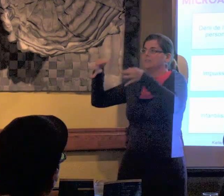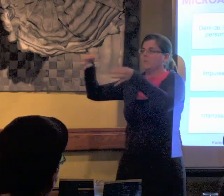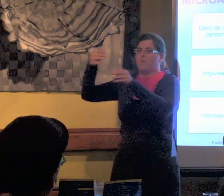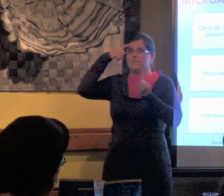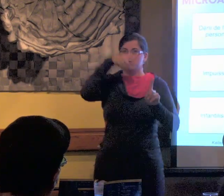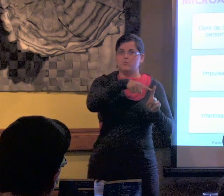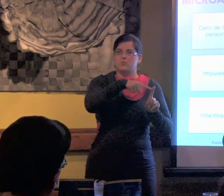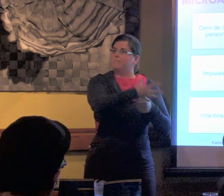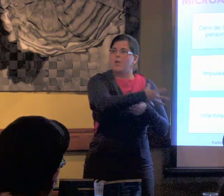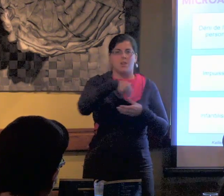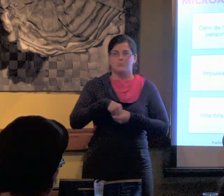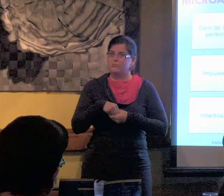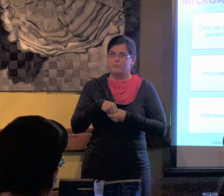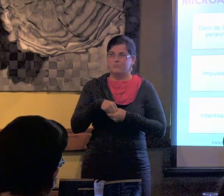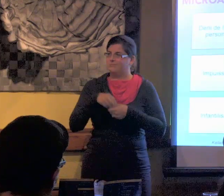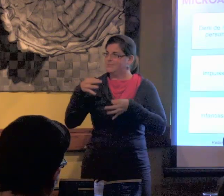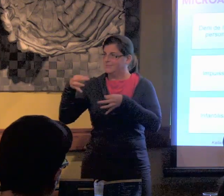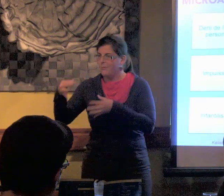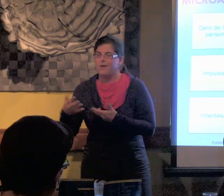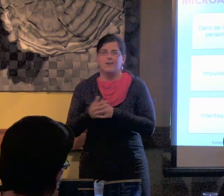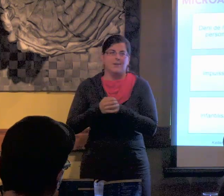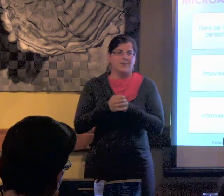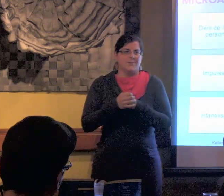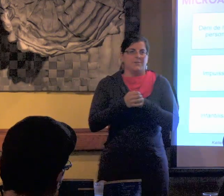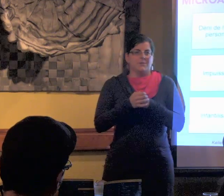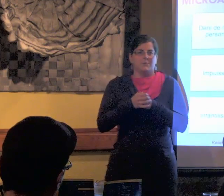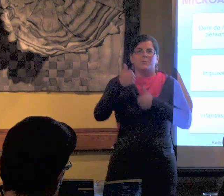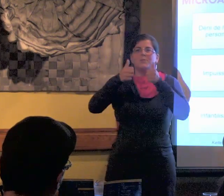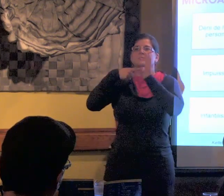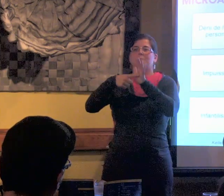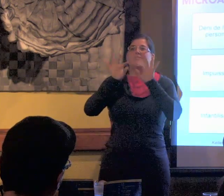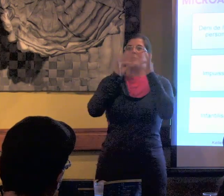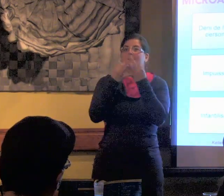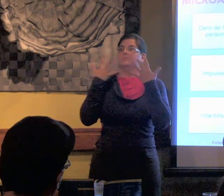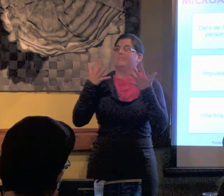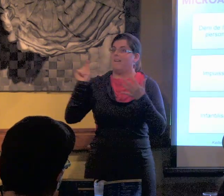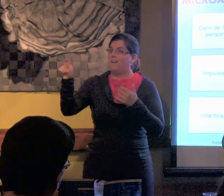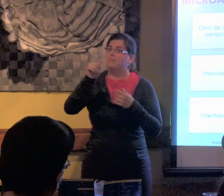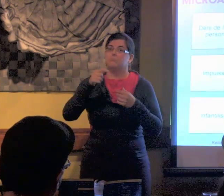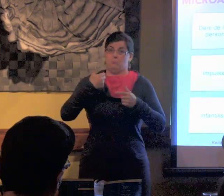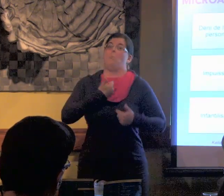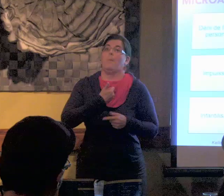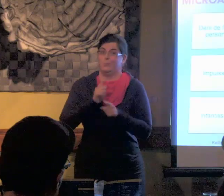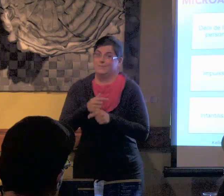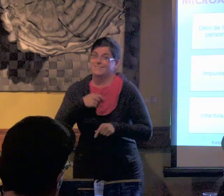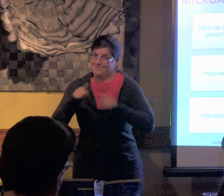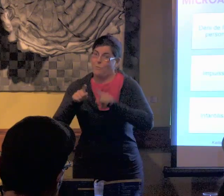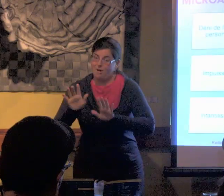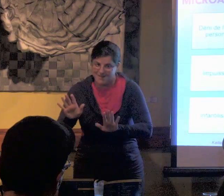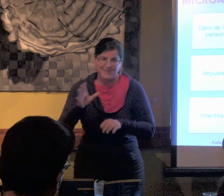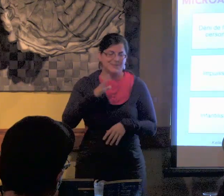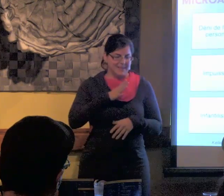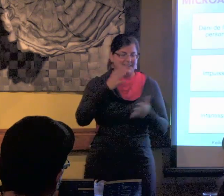le sourd ou la sourde comme un enfant, tu sais. Elle ne peut pas prendre de décision par elle-même. T'sais, dans la famille, souvent, c'est quelque